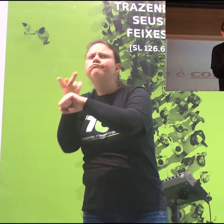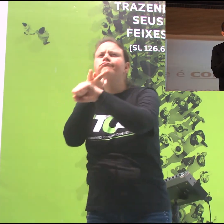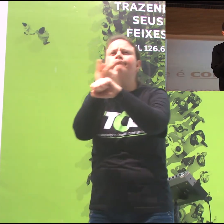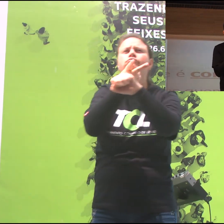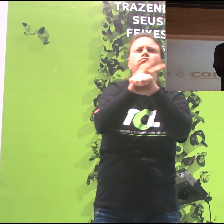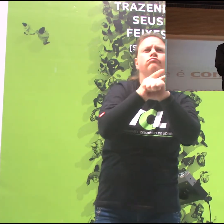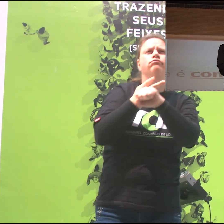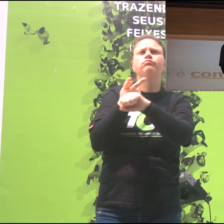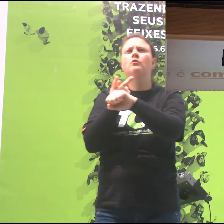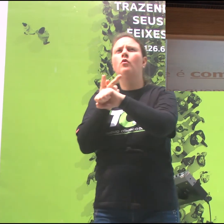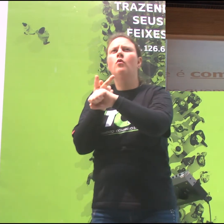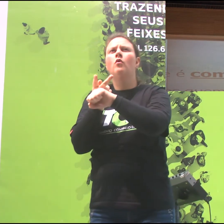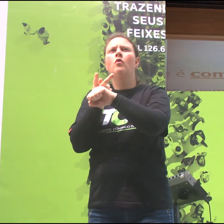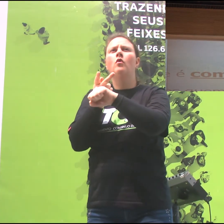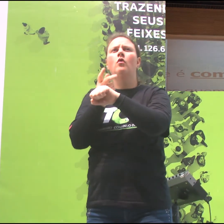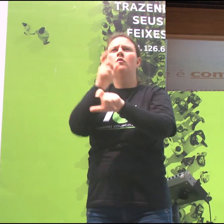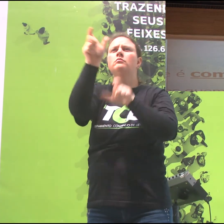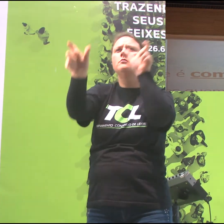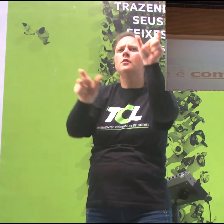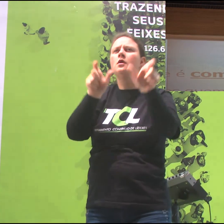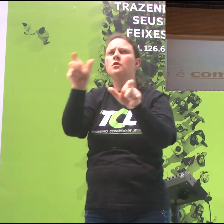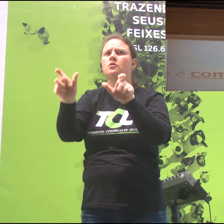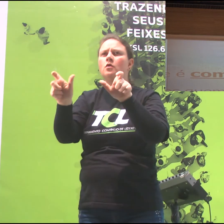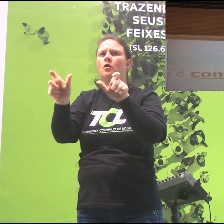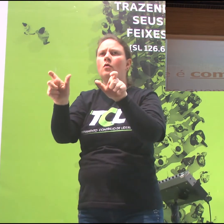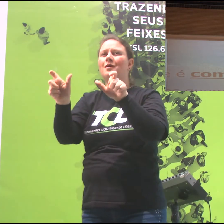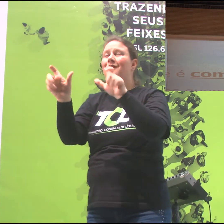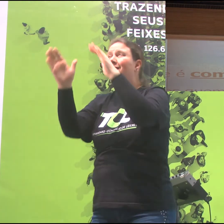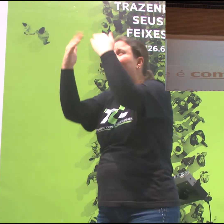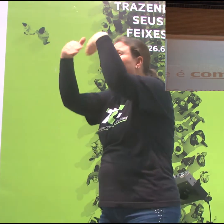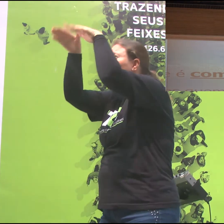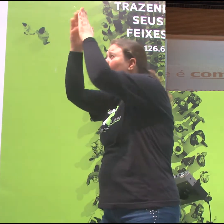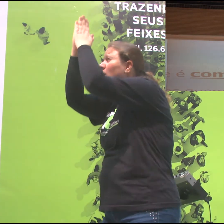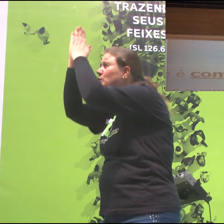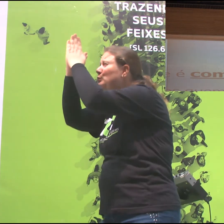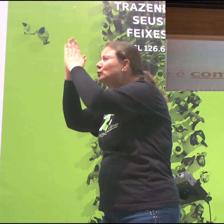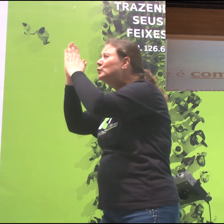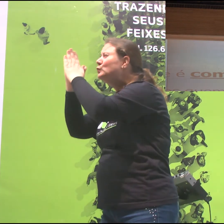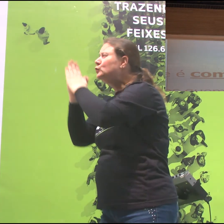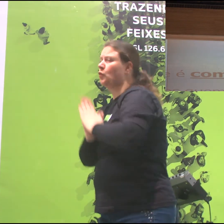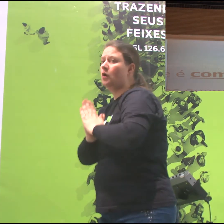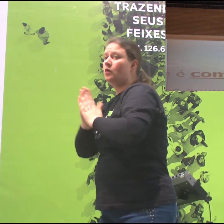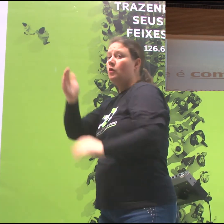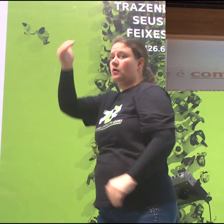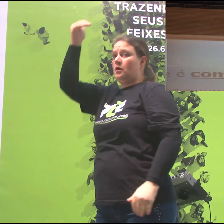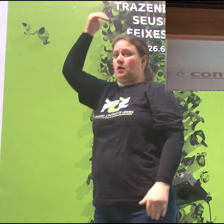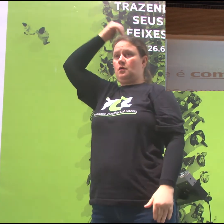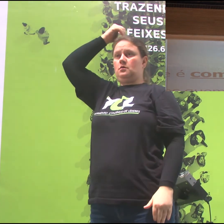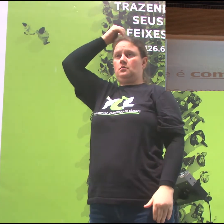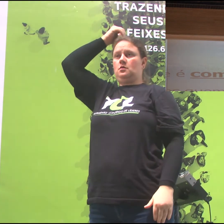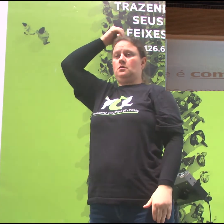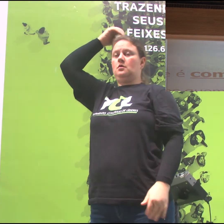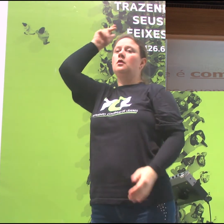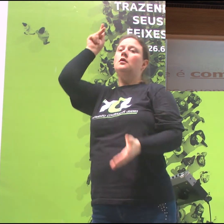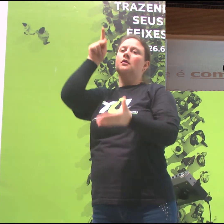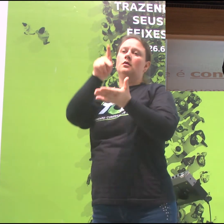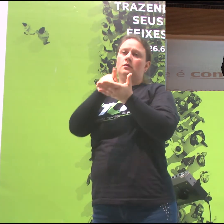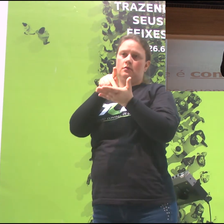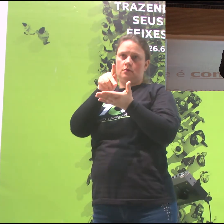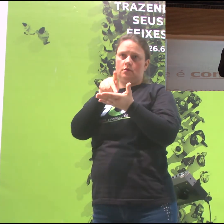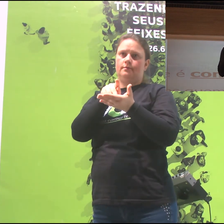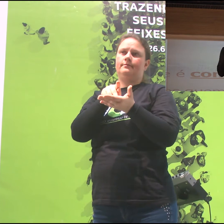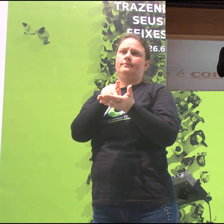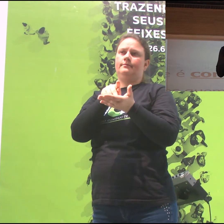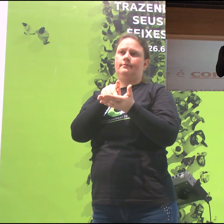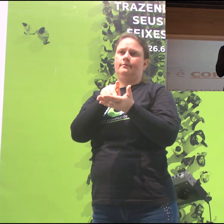espírito e em verdade, essa parte da verdade, nós só vamos conhecer se nós conhecermos